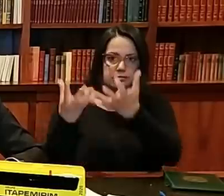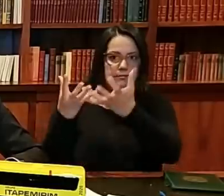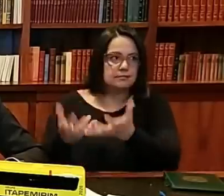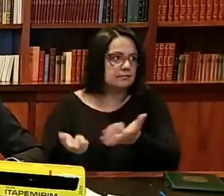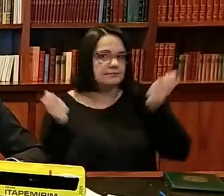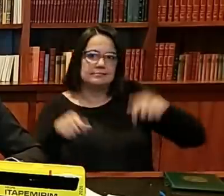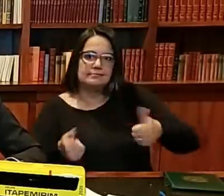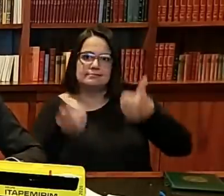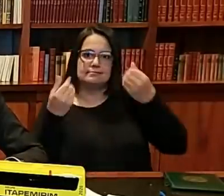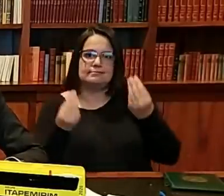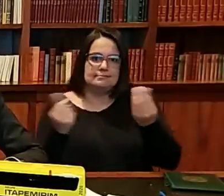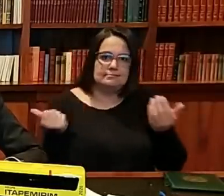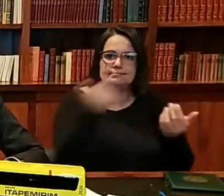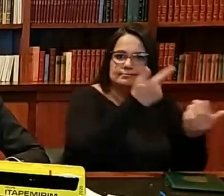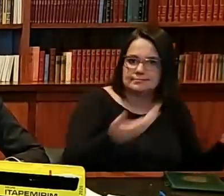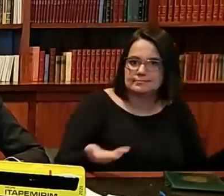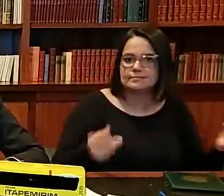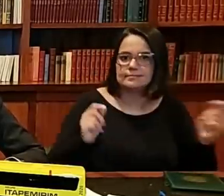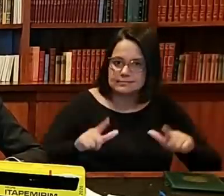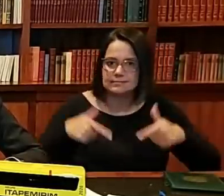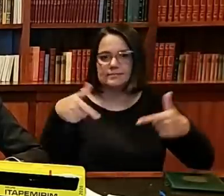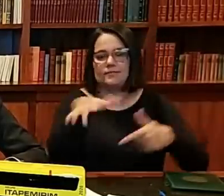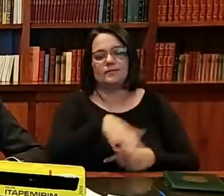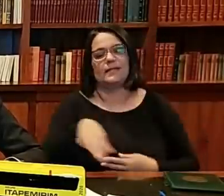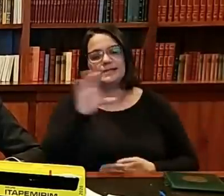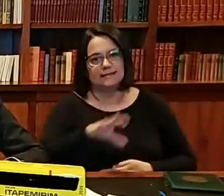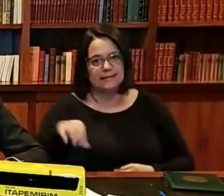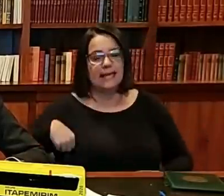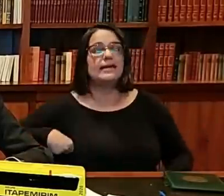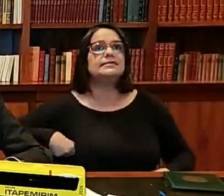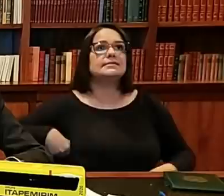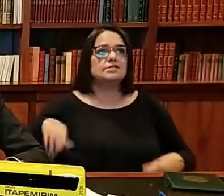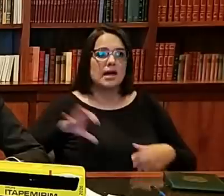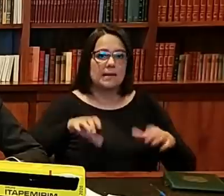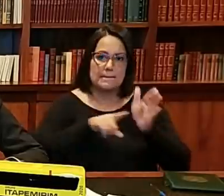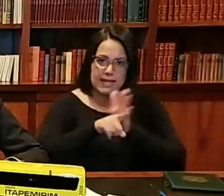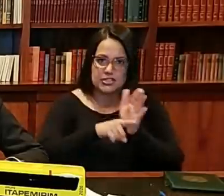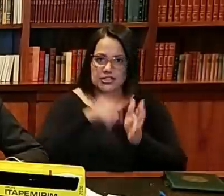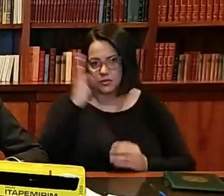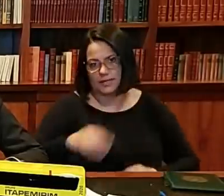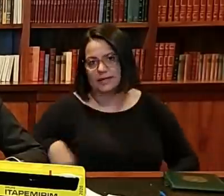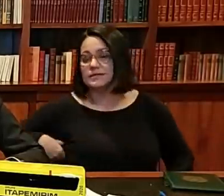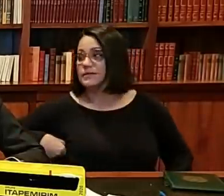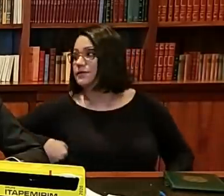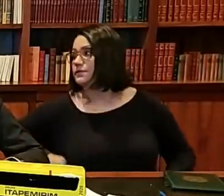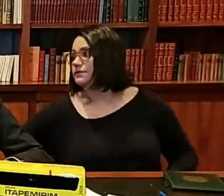Para alavancar aqui a ciência e pesquisa em nosso Brasil, ok? Olha, vamos lá multiplica. Procurar lá o Castelo.